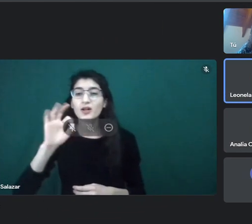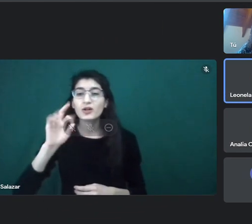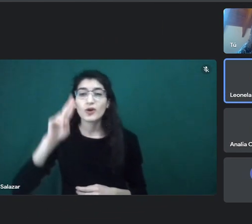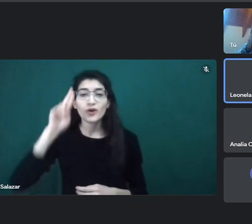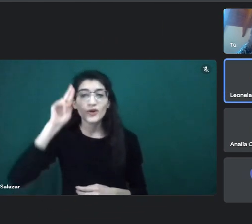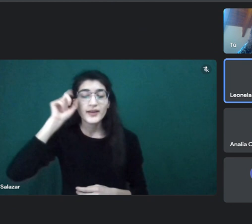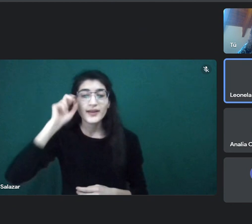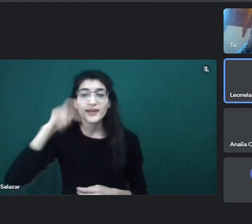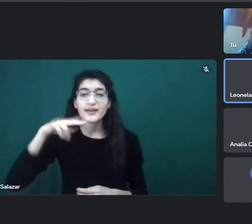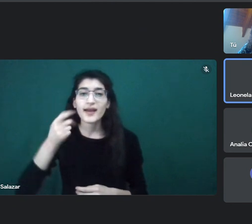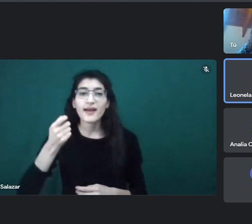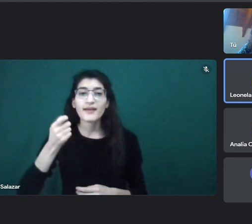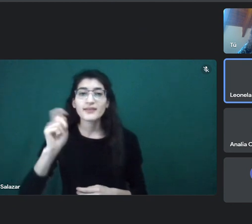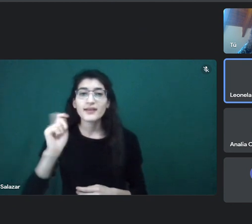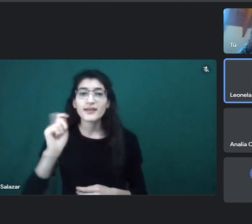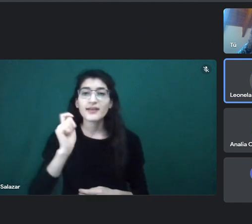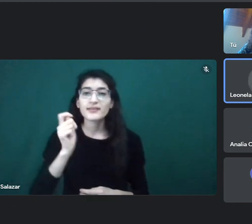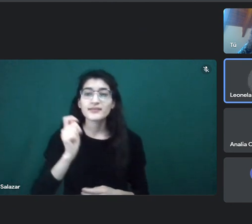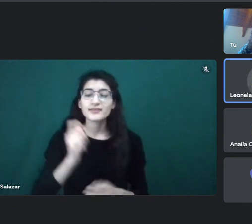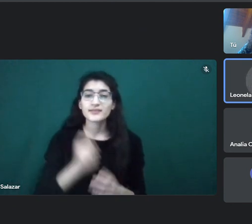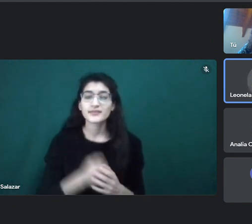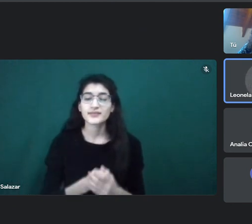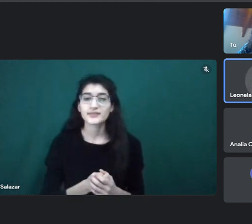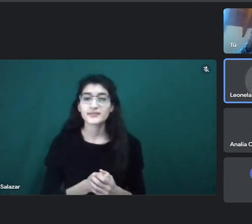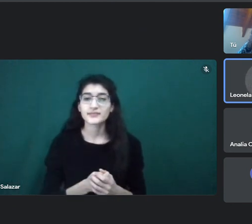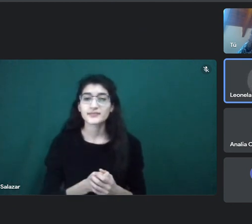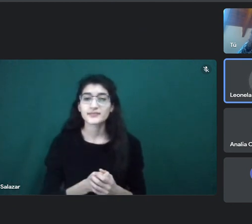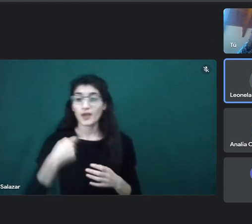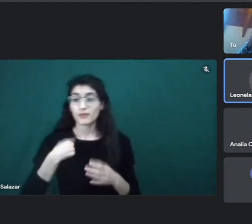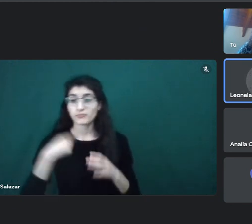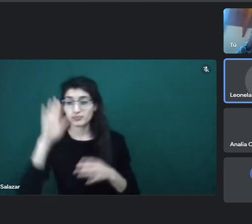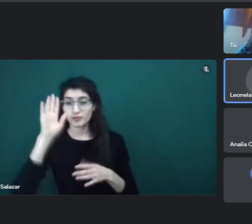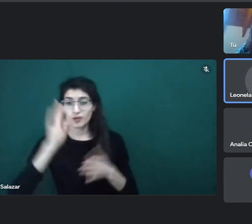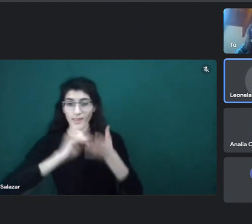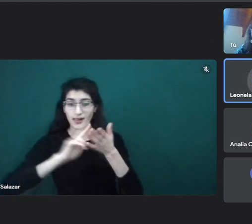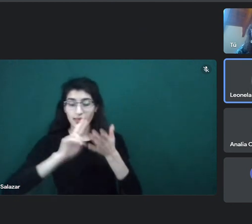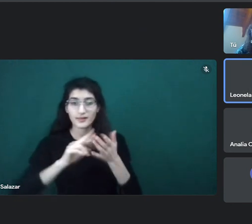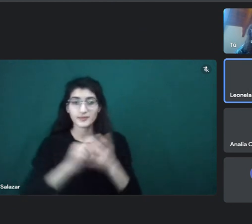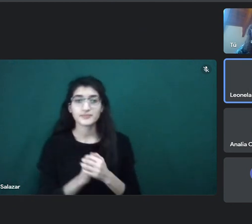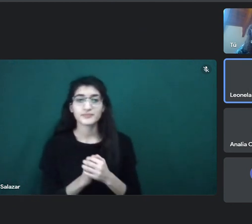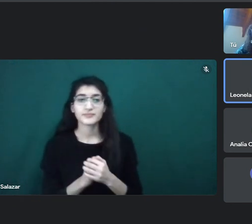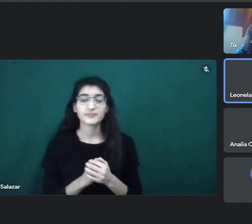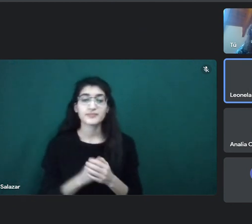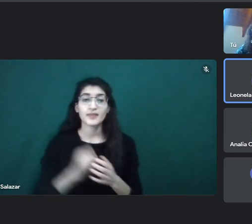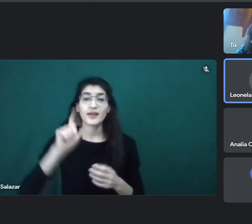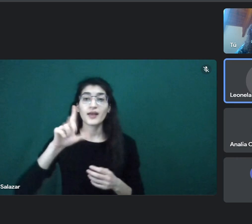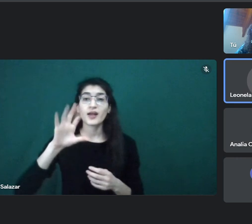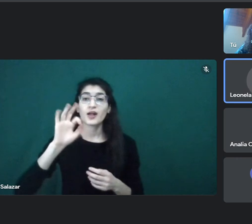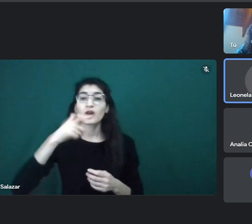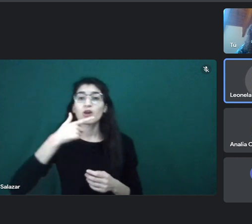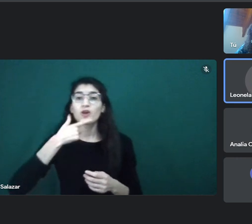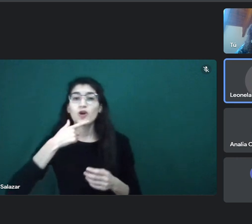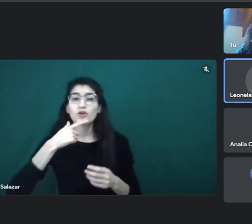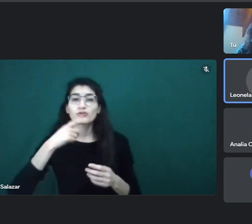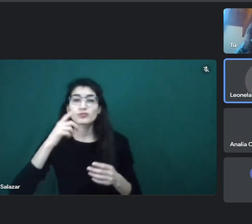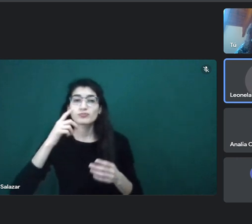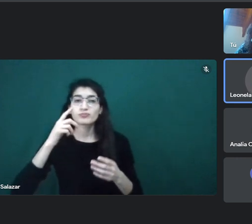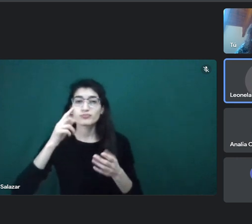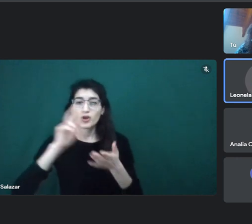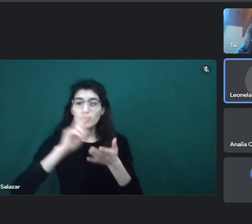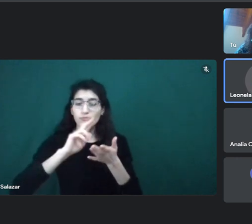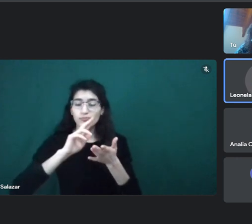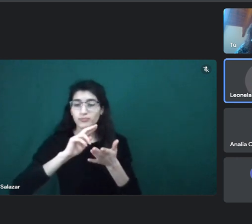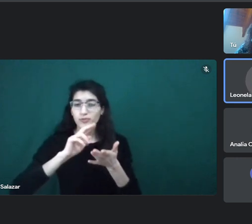Leonela. Los conceptos innovadores que podrían servir para abordar los desafíos de